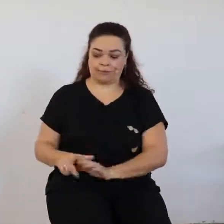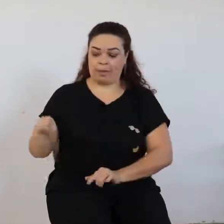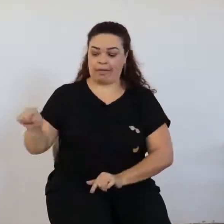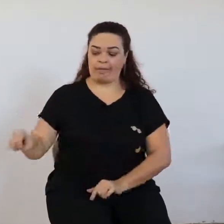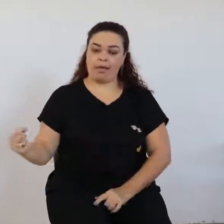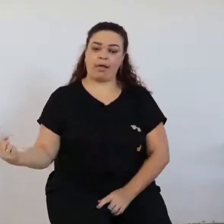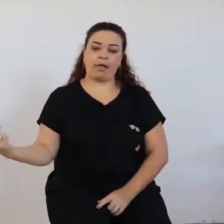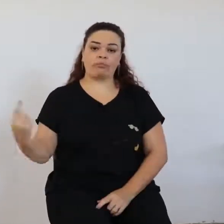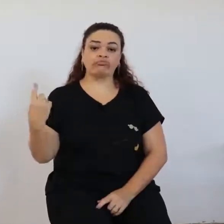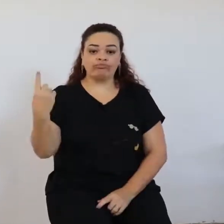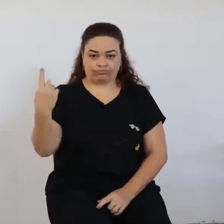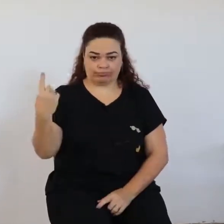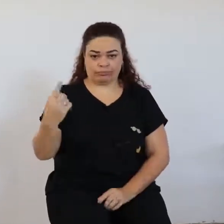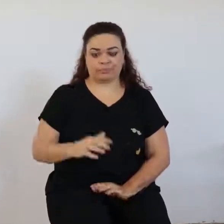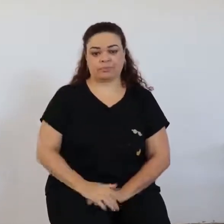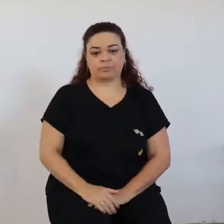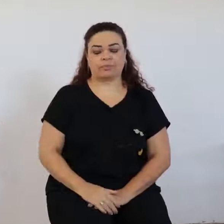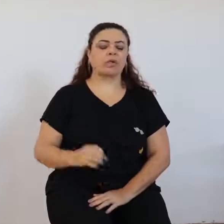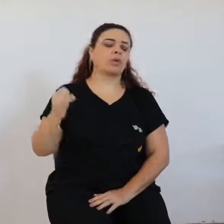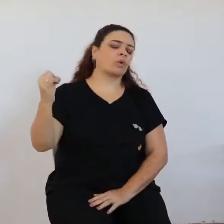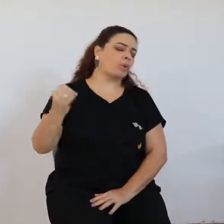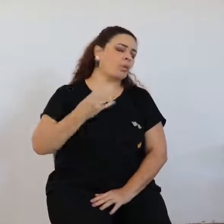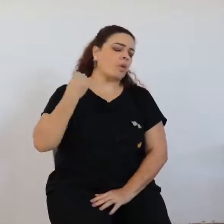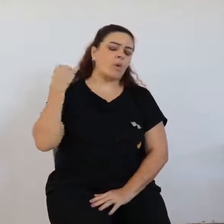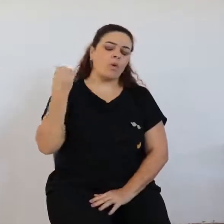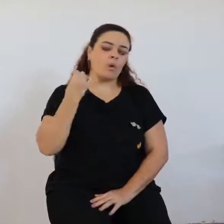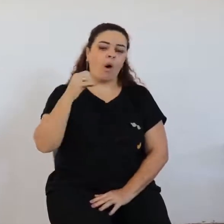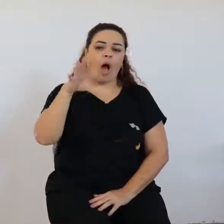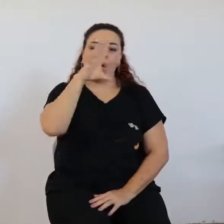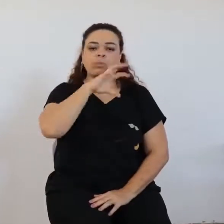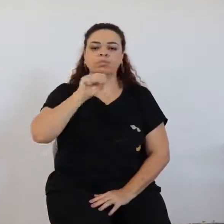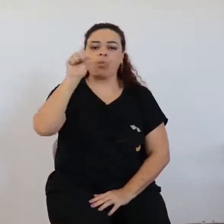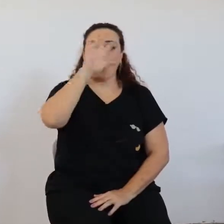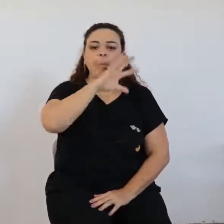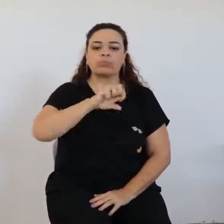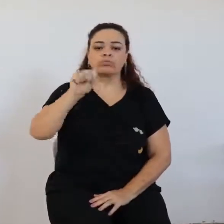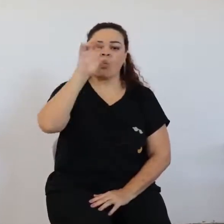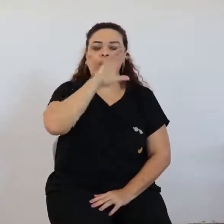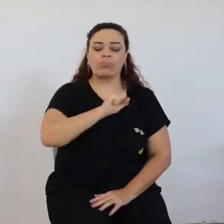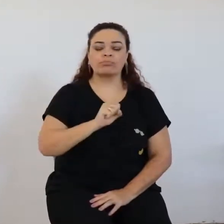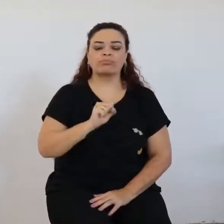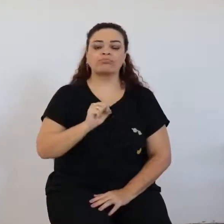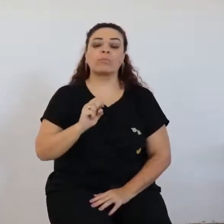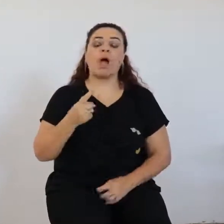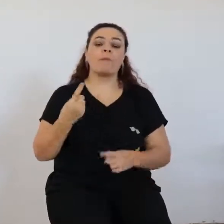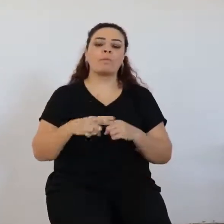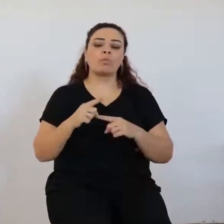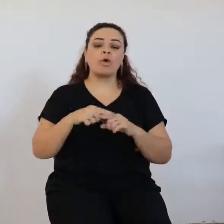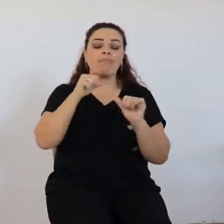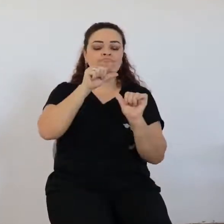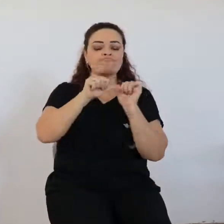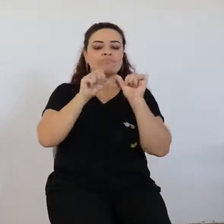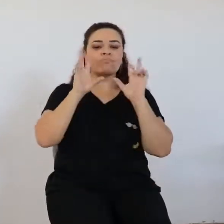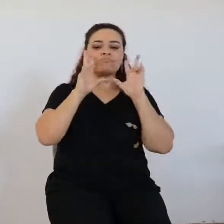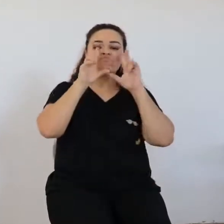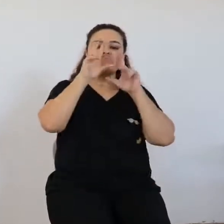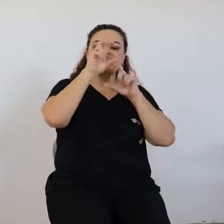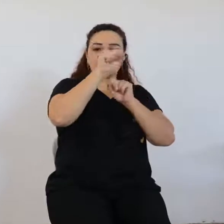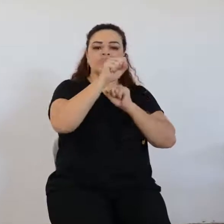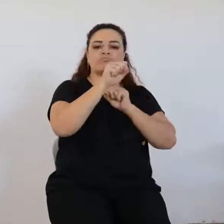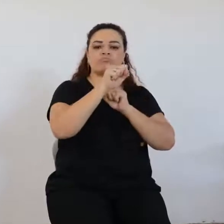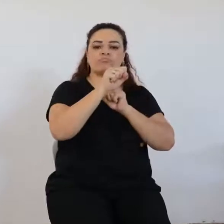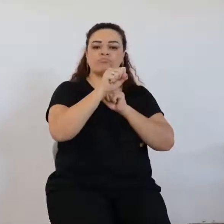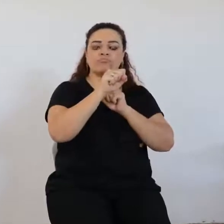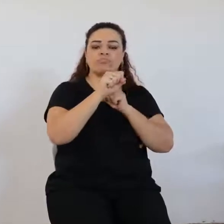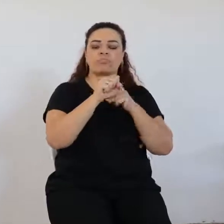né? Então é muito importante a mastigação, porque ela fortalece toda a musculatura, né? Lábio, língua e bochecha. Então a